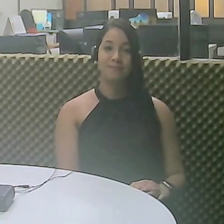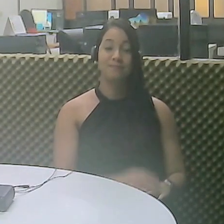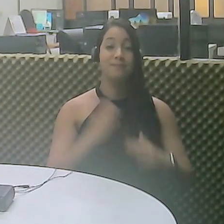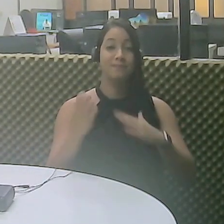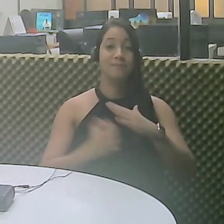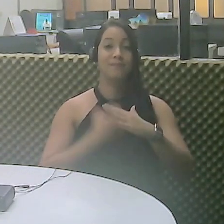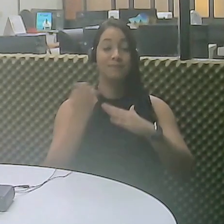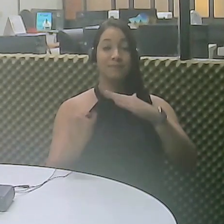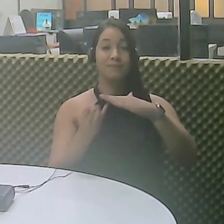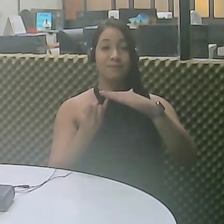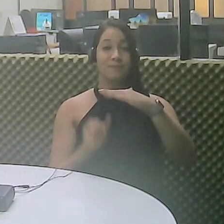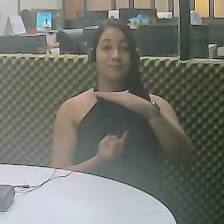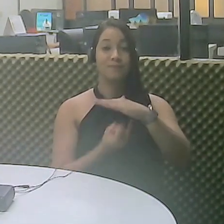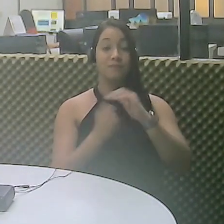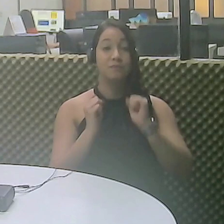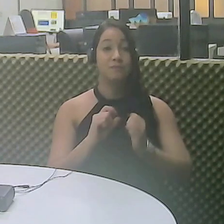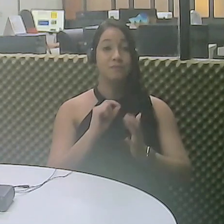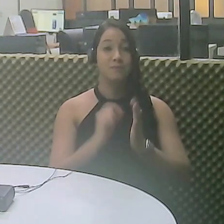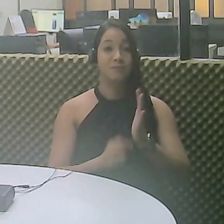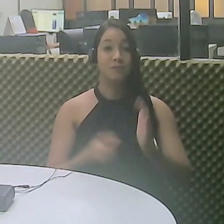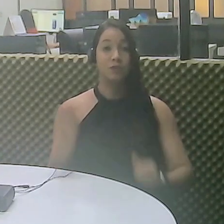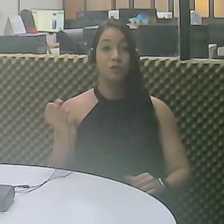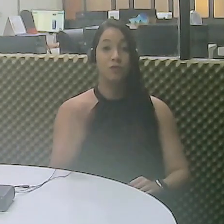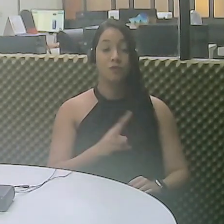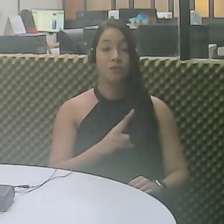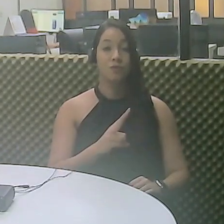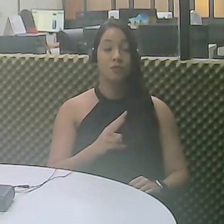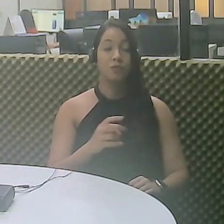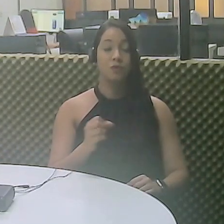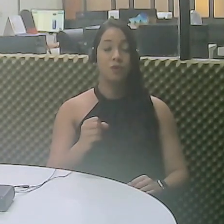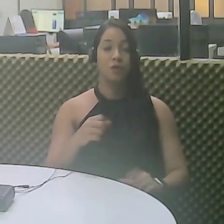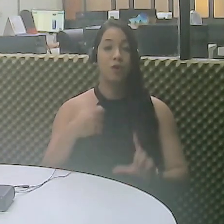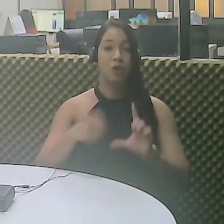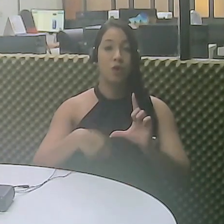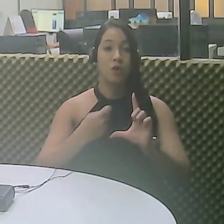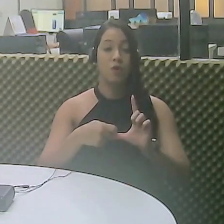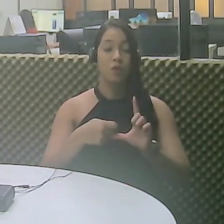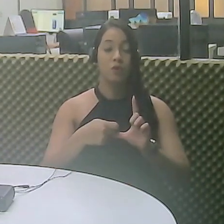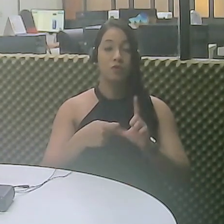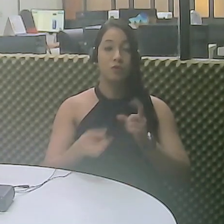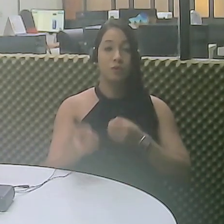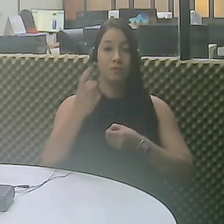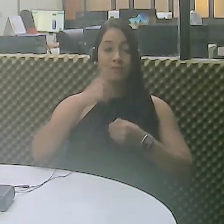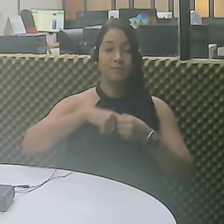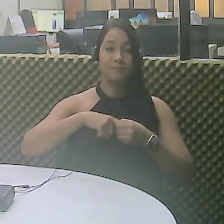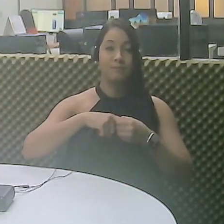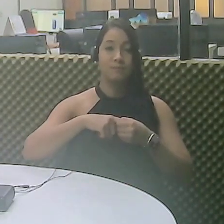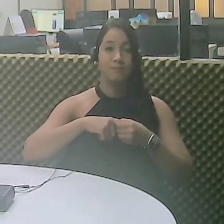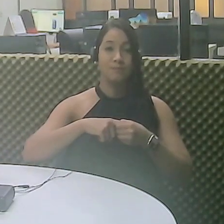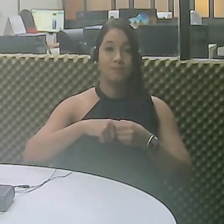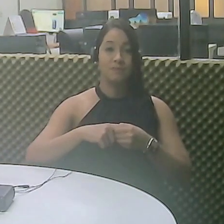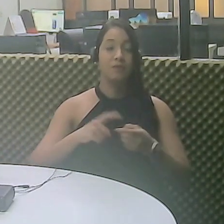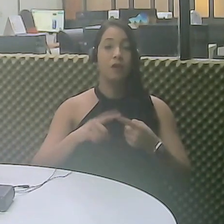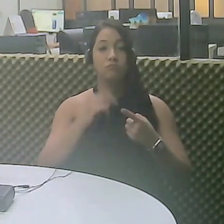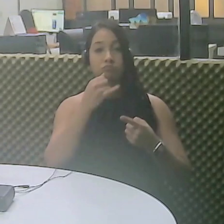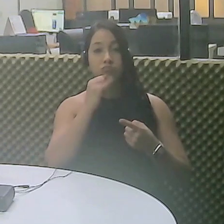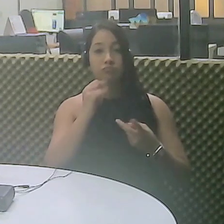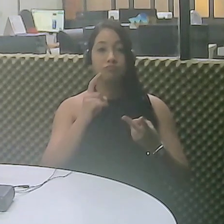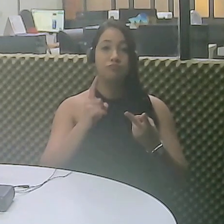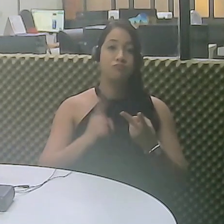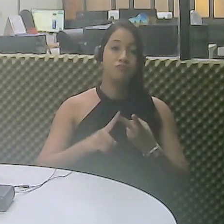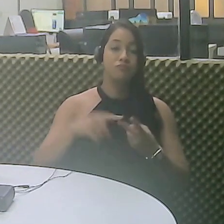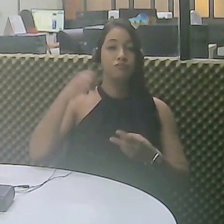Empresas e instituições podem cadastrar novos pontos de logística reversa. Pilhas,